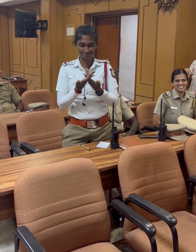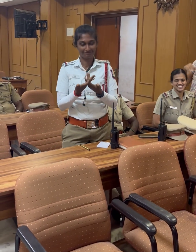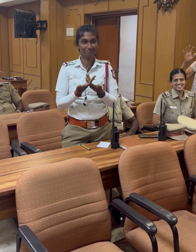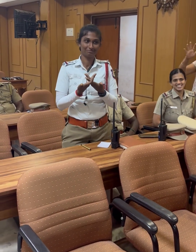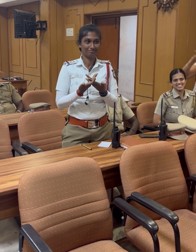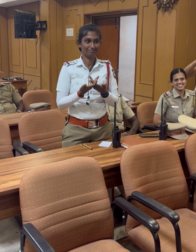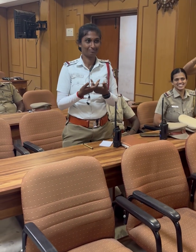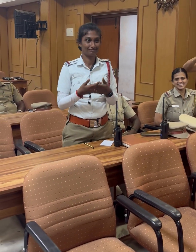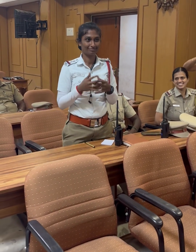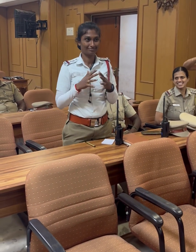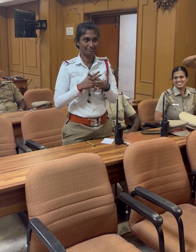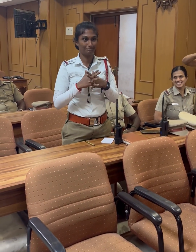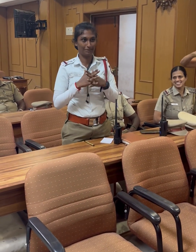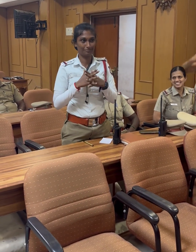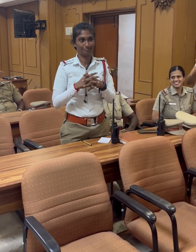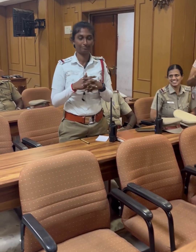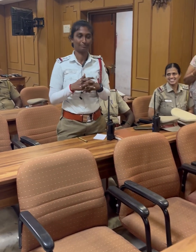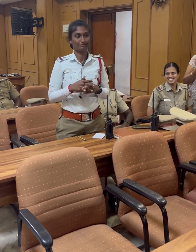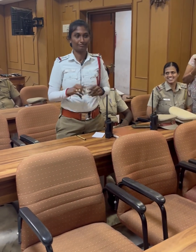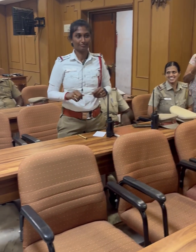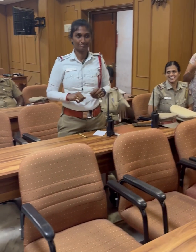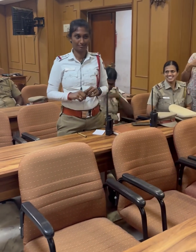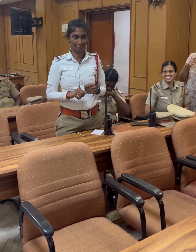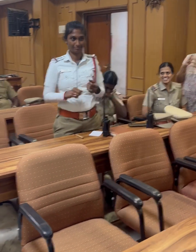கரெக்ட். ஃபர்ஸ்ட் பண்ணது கரெக்ட். W